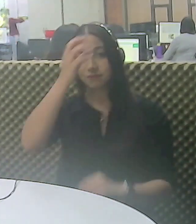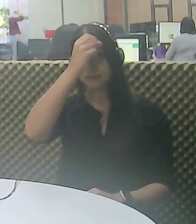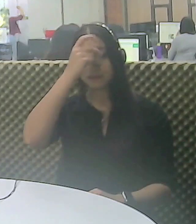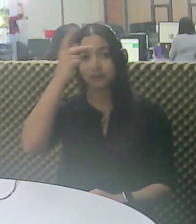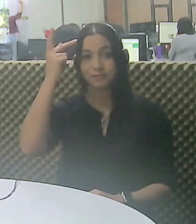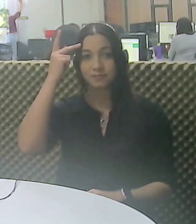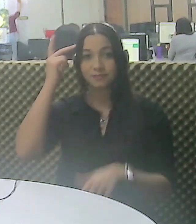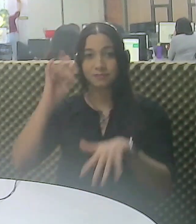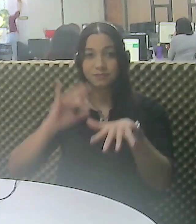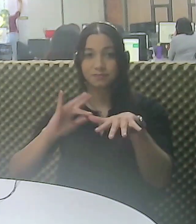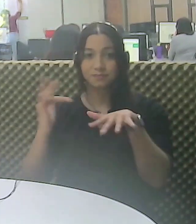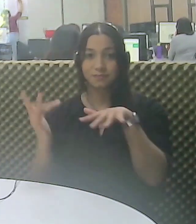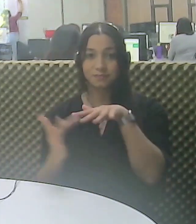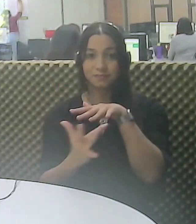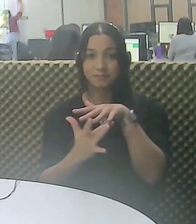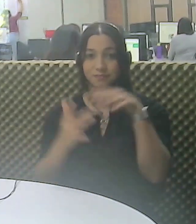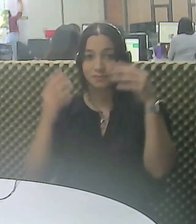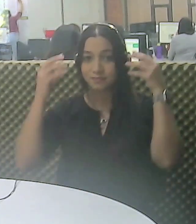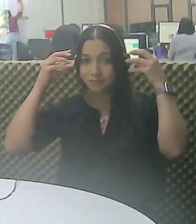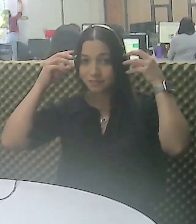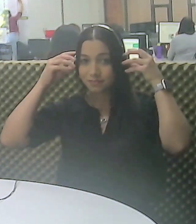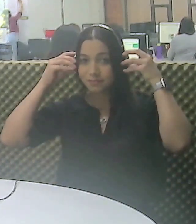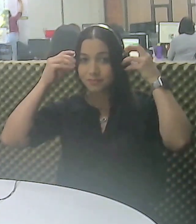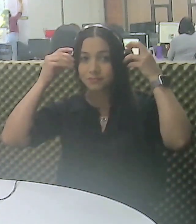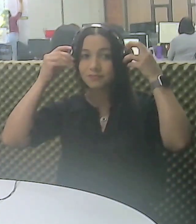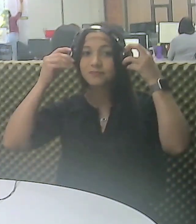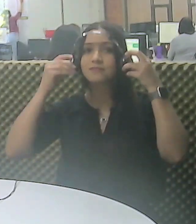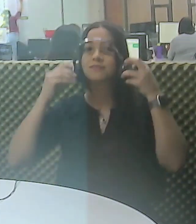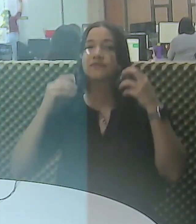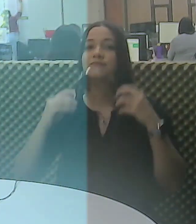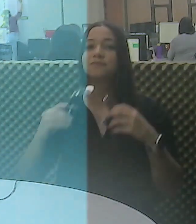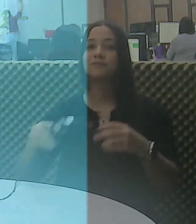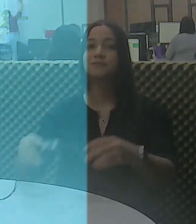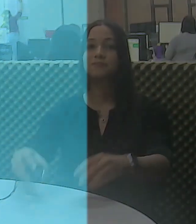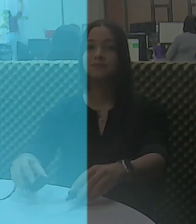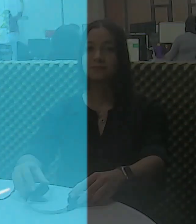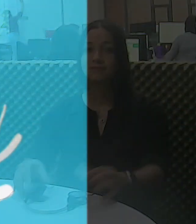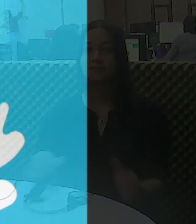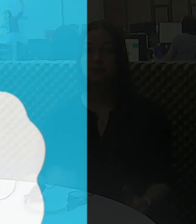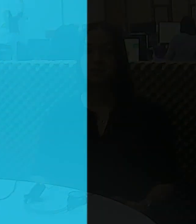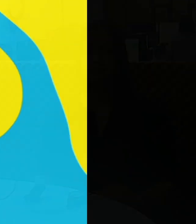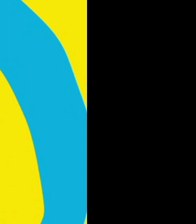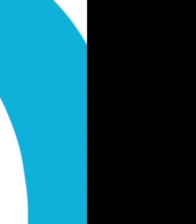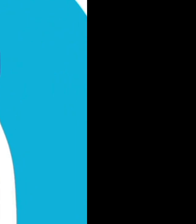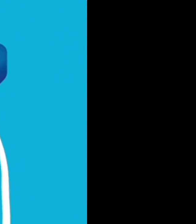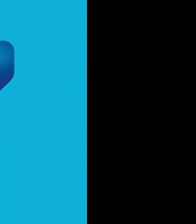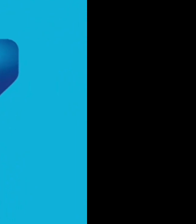Continue conosco no portal da Prefeitura e nas redes sociais.